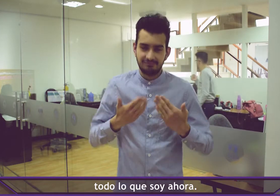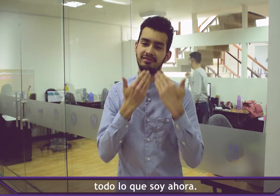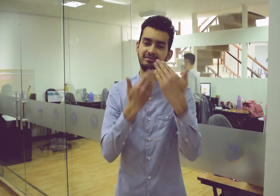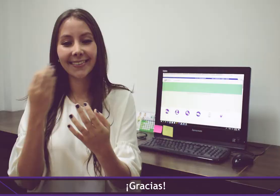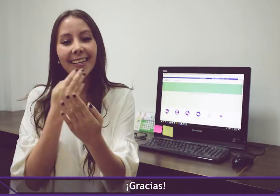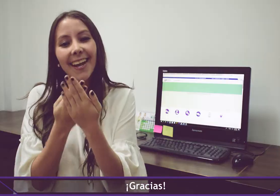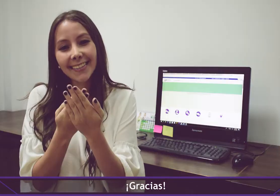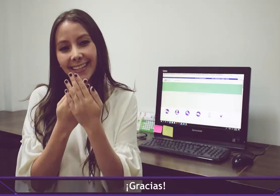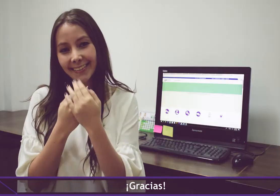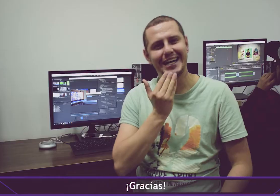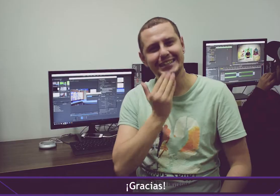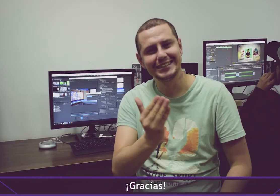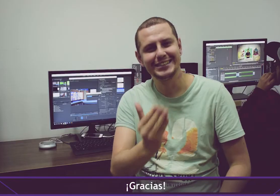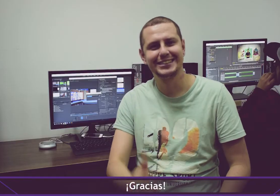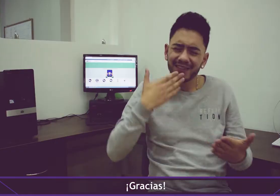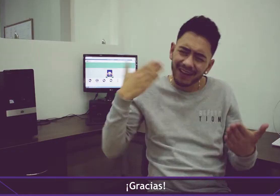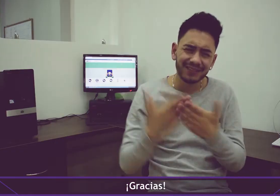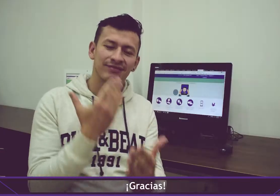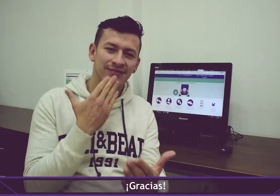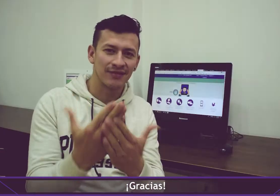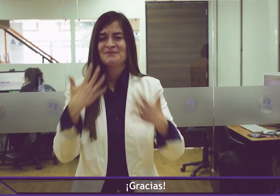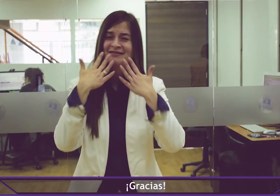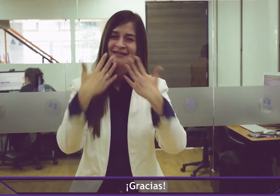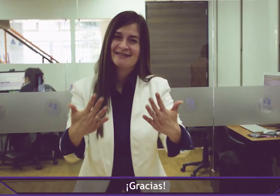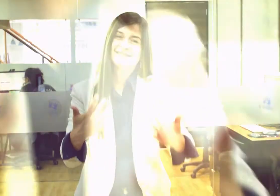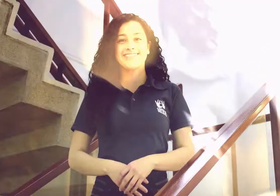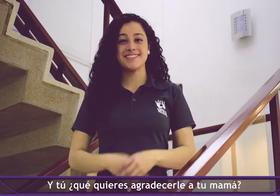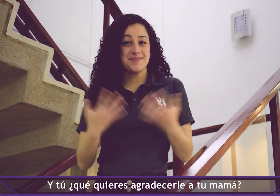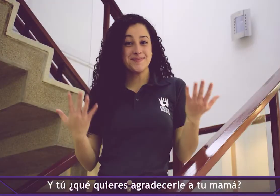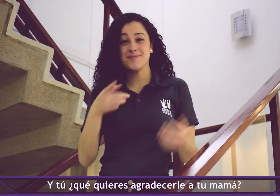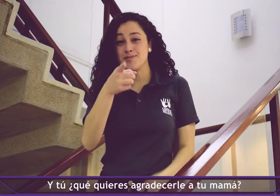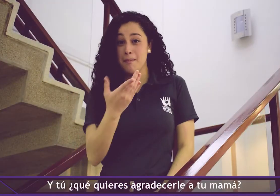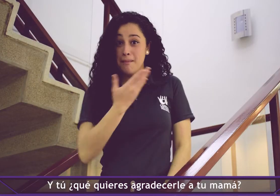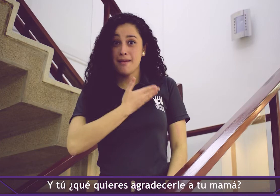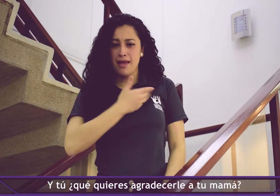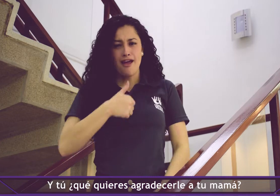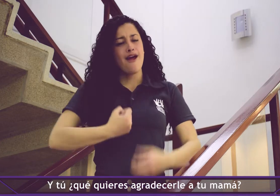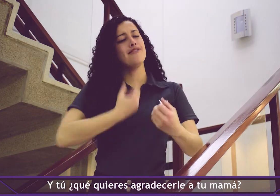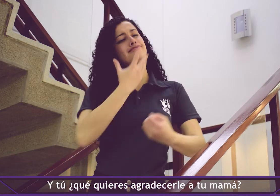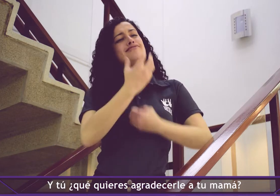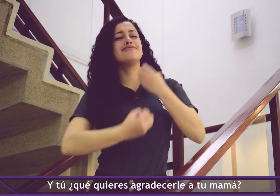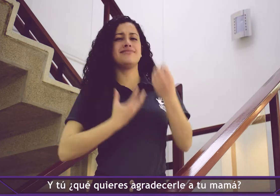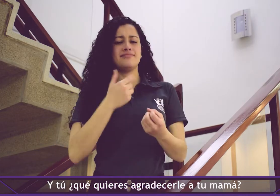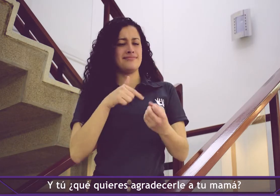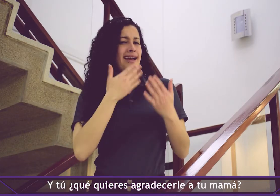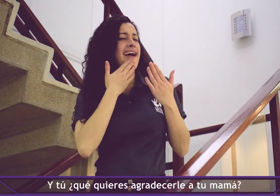gracias, gracias, gracias, gracias y tú que quieres agradecerle a tu mamá